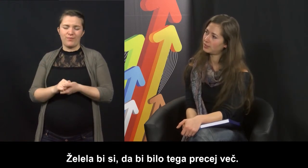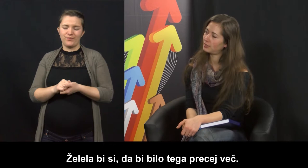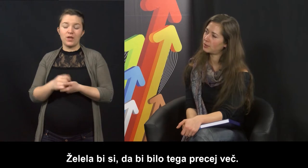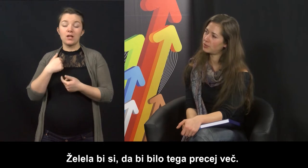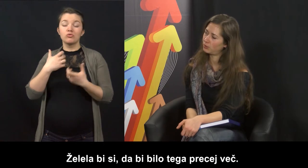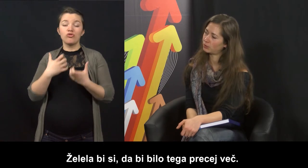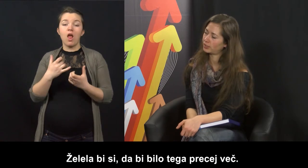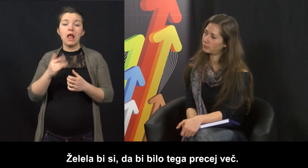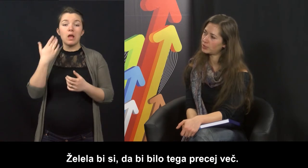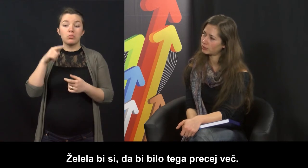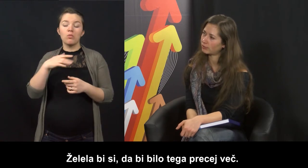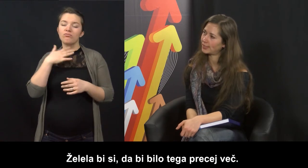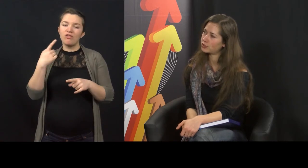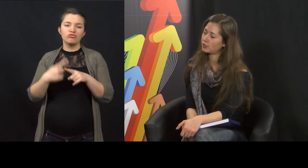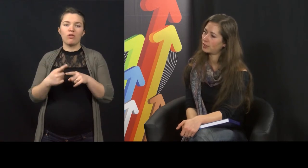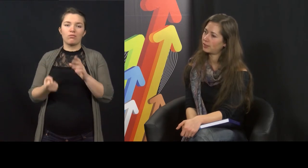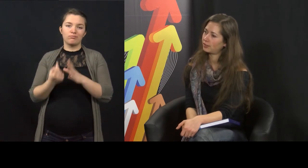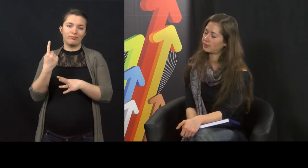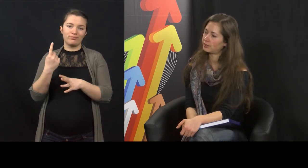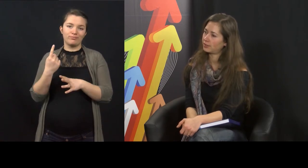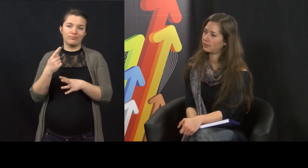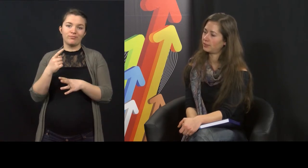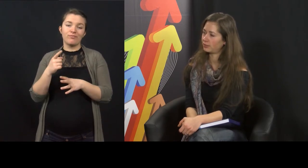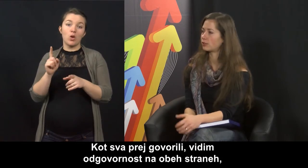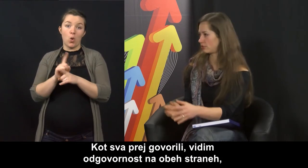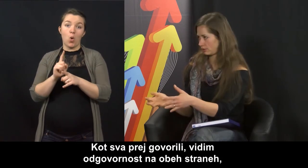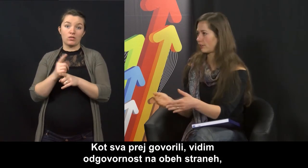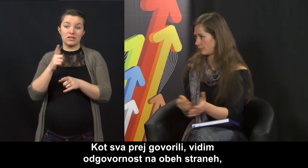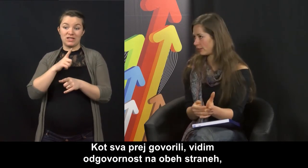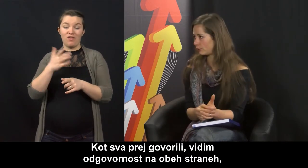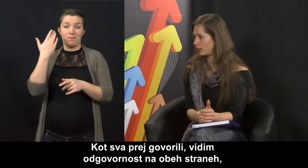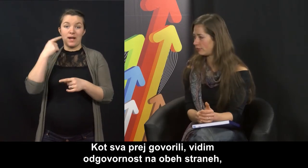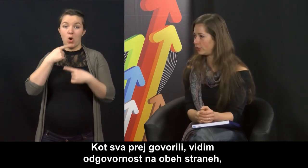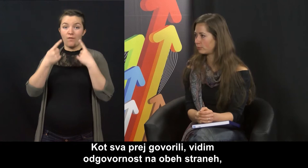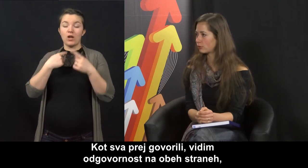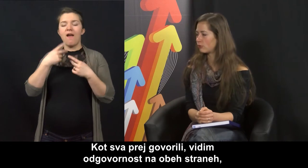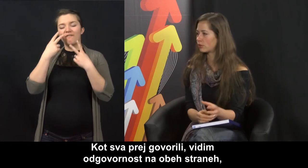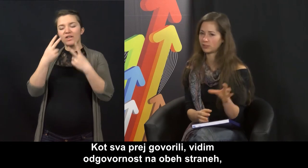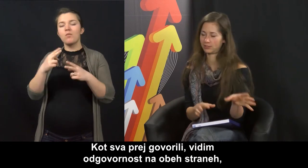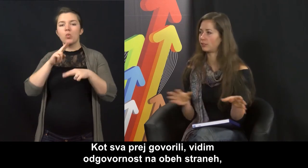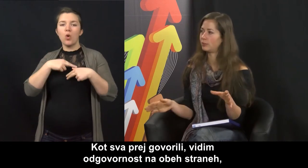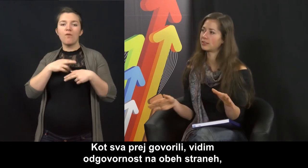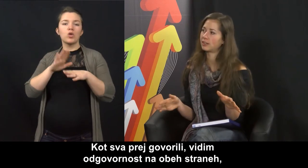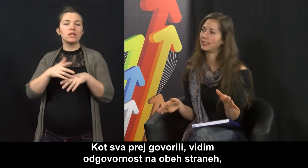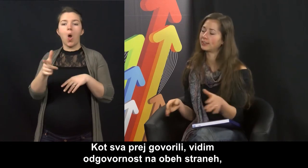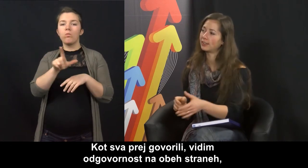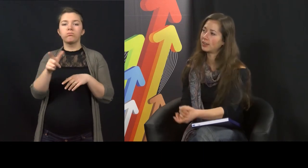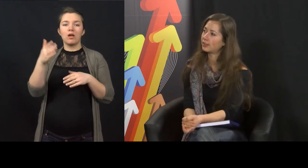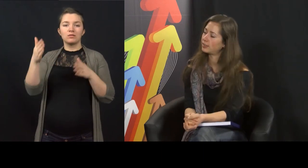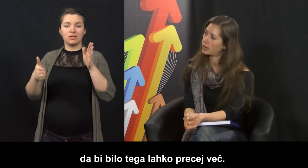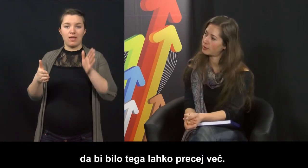Želela bi si, da bi bilo tega bistveno več. In kot sva prej govorili, vidim odgovornost na obeh